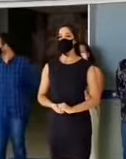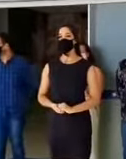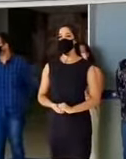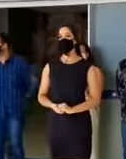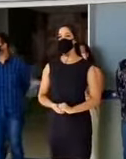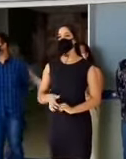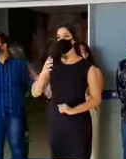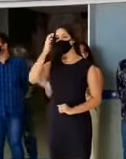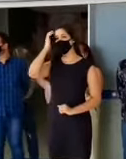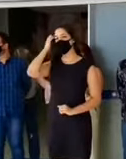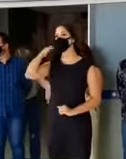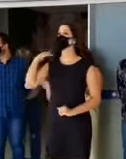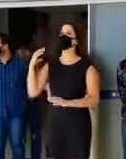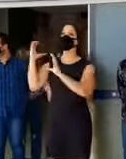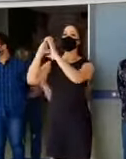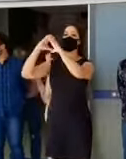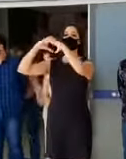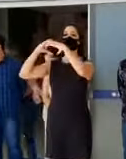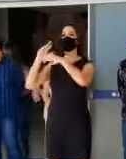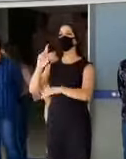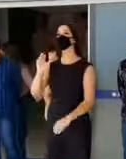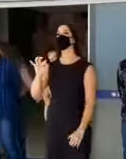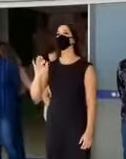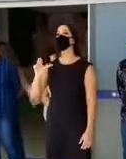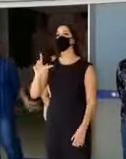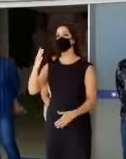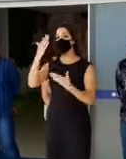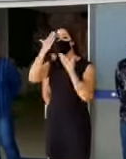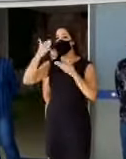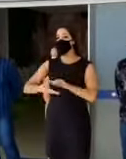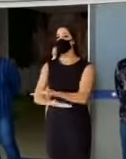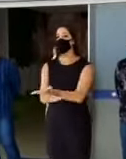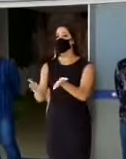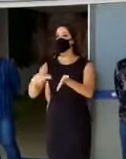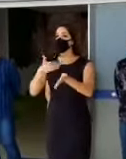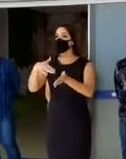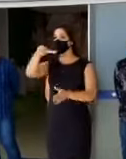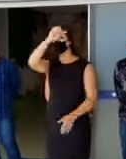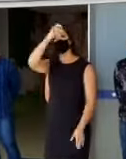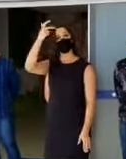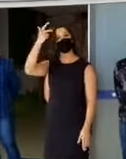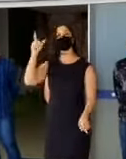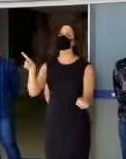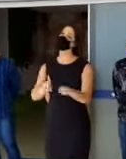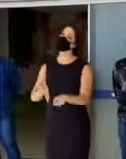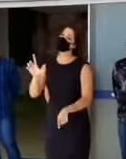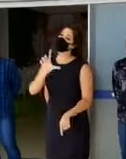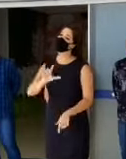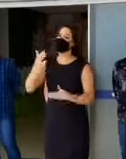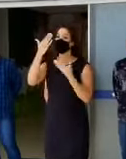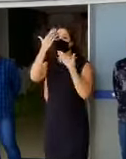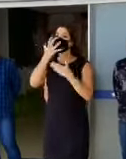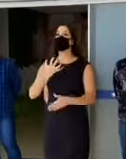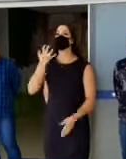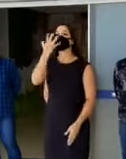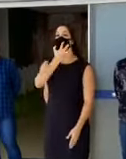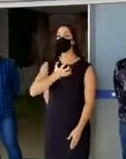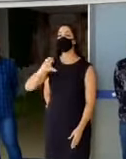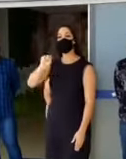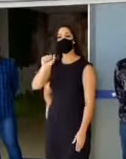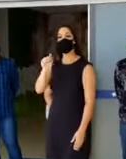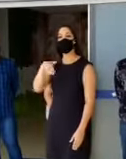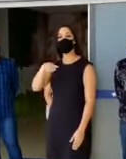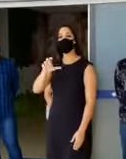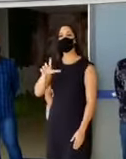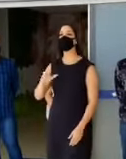Em nome do engenheiro Rafael Silveira, agradecemos a todas as secretarias municipais. E claro, agradecemos ao músico Samuel, diretor da